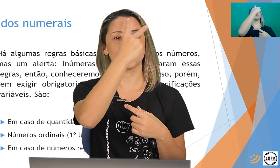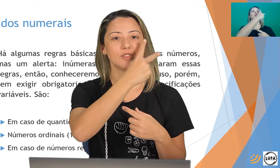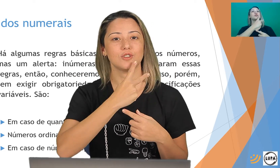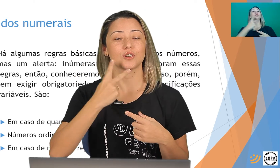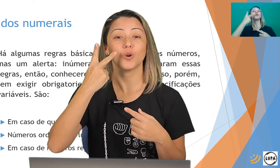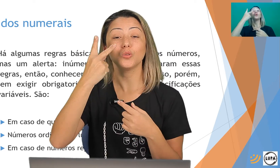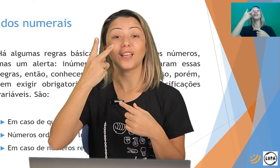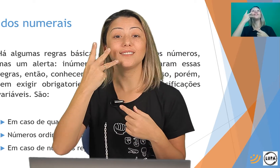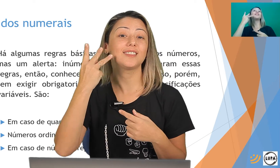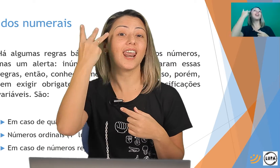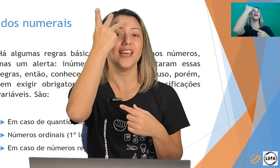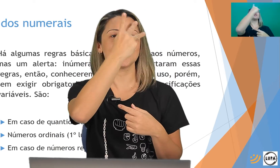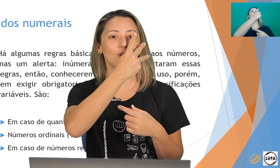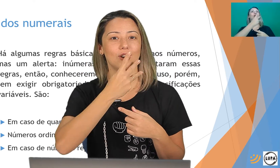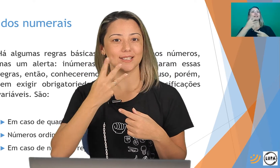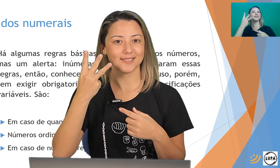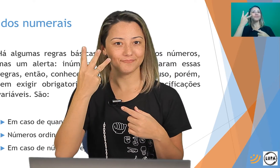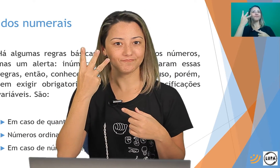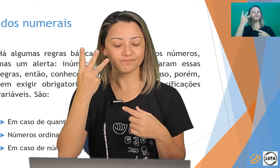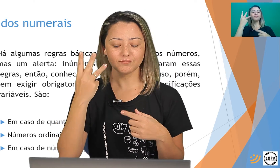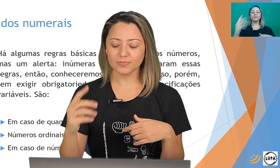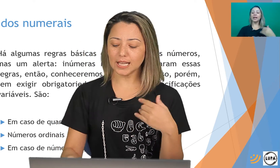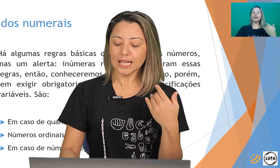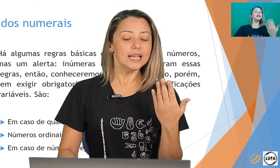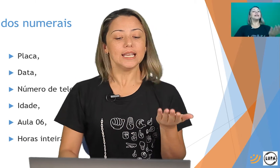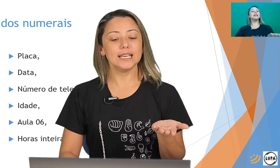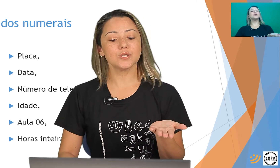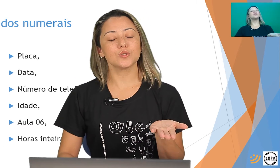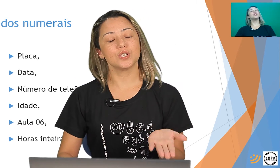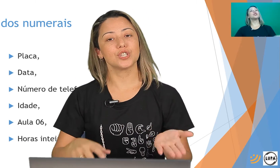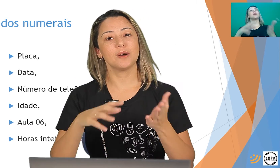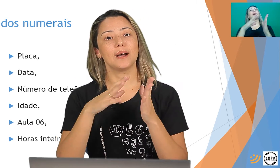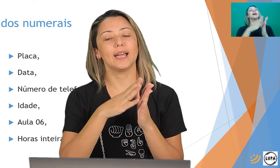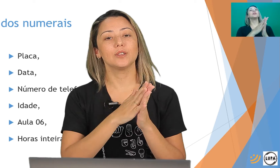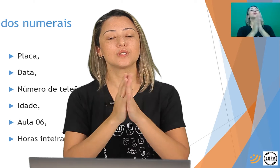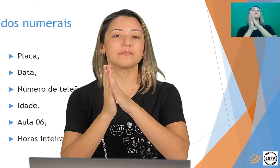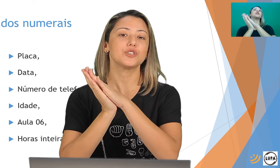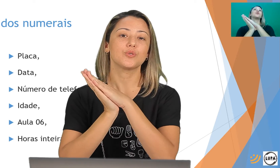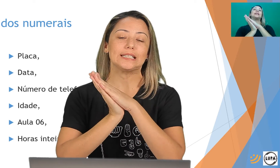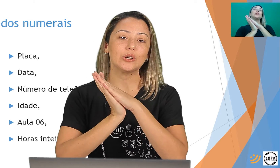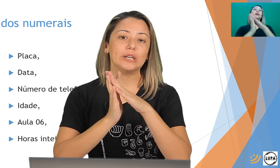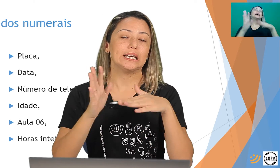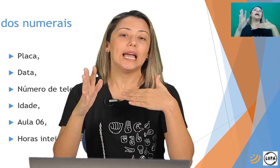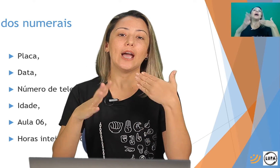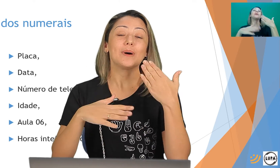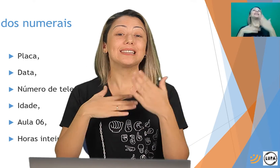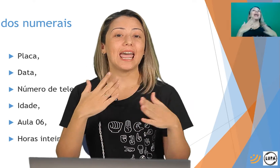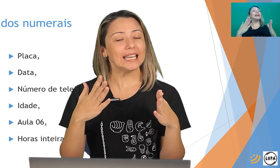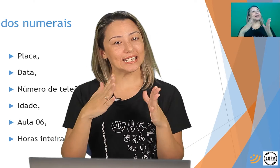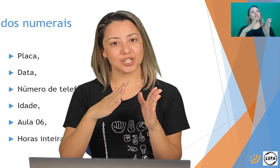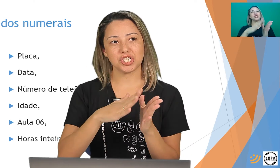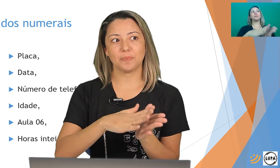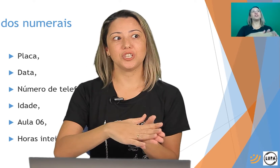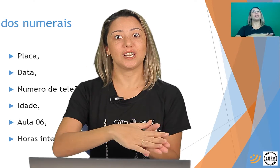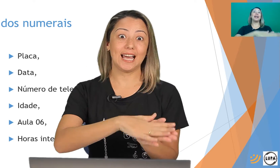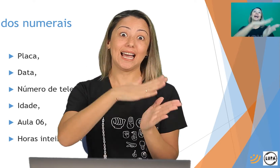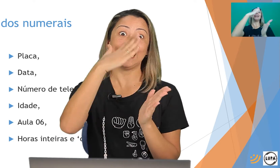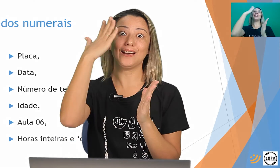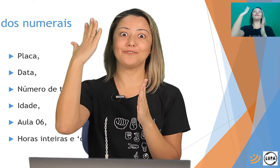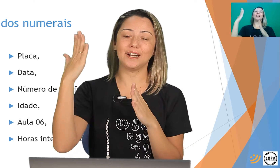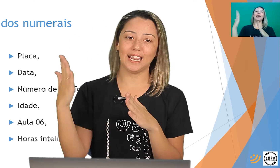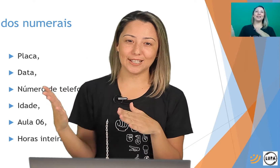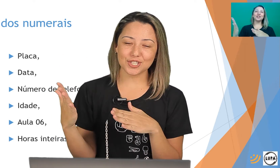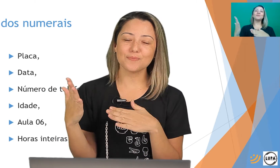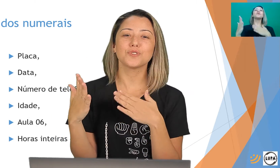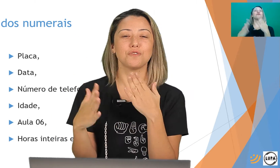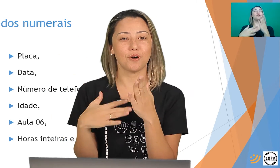2 e 2 horas. Ou tem 3 horas. Isso se chama redução articulatória. É uma técnica que a gente aprende lá